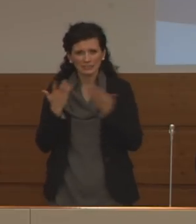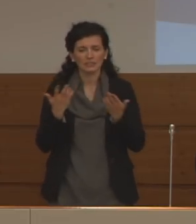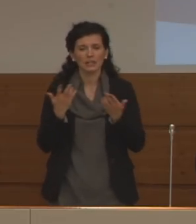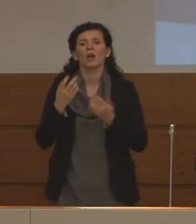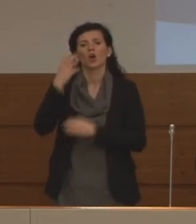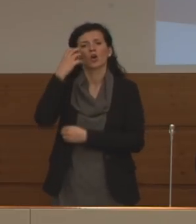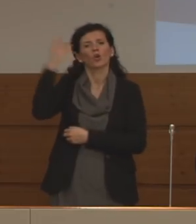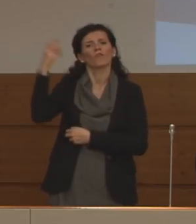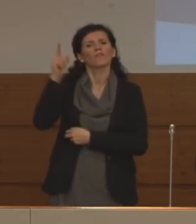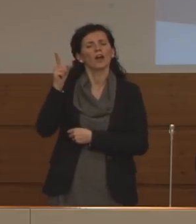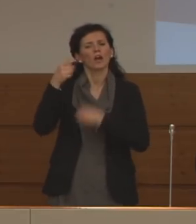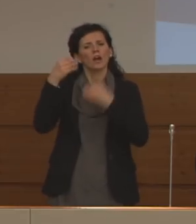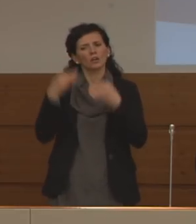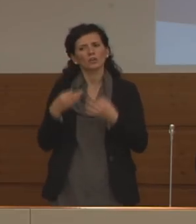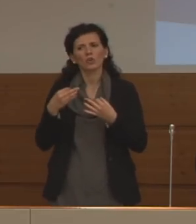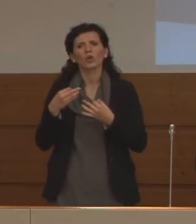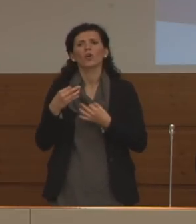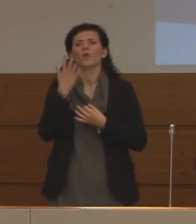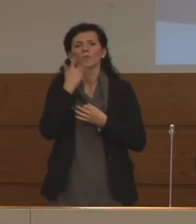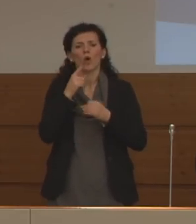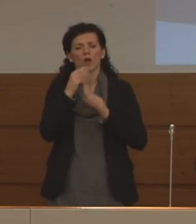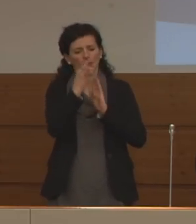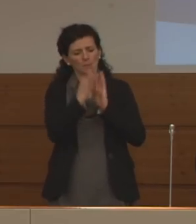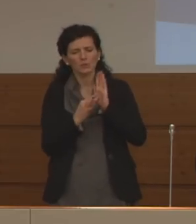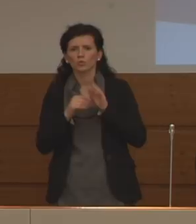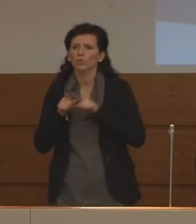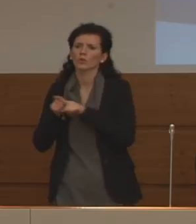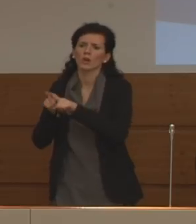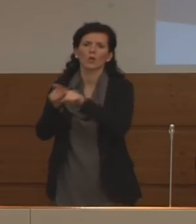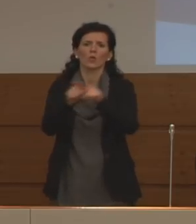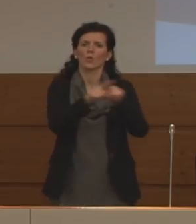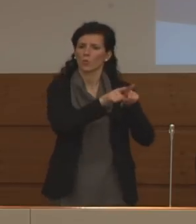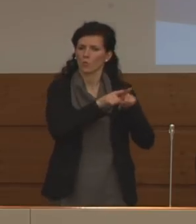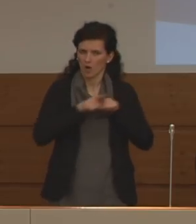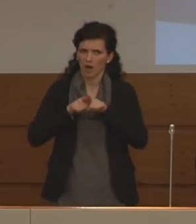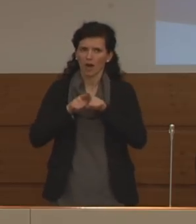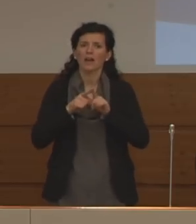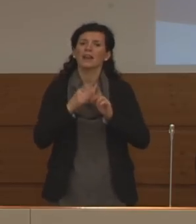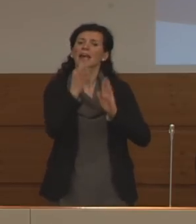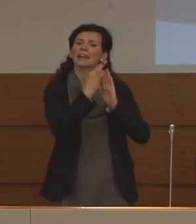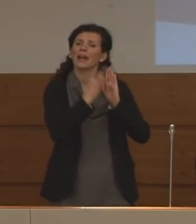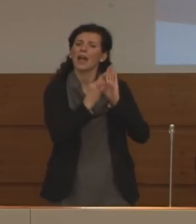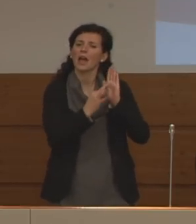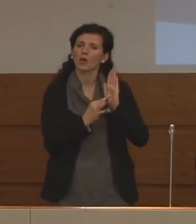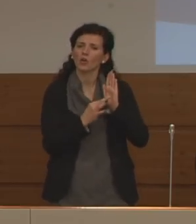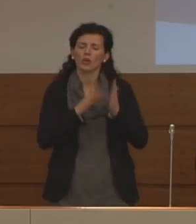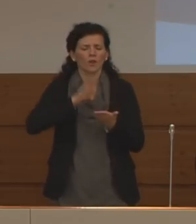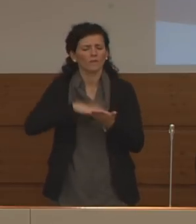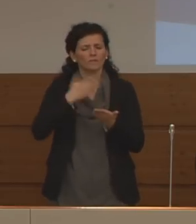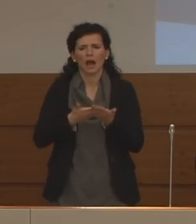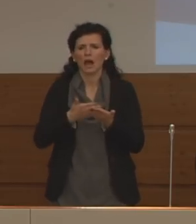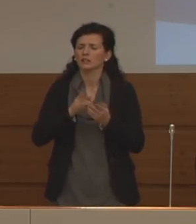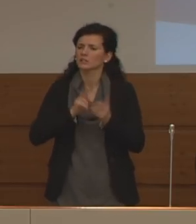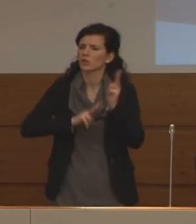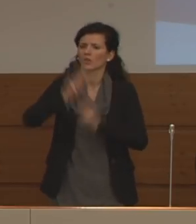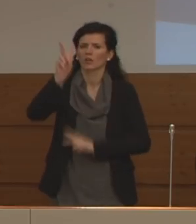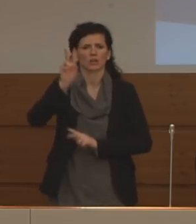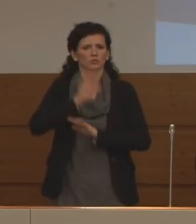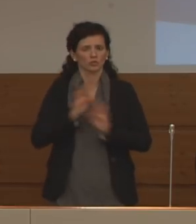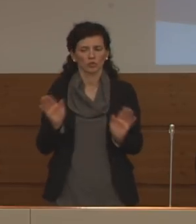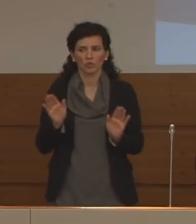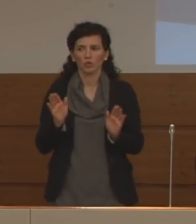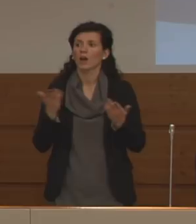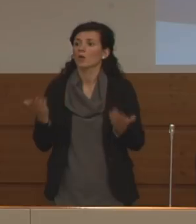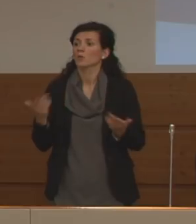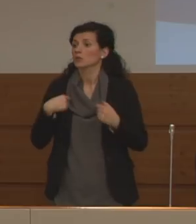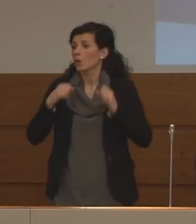rendere uniformi le misure ea prevedere delle regole che siano valide su tutto il territorio nazionale quindi